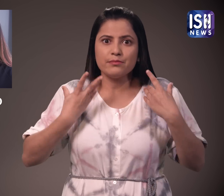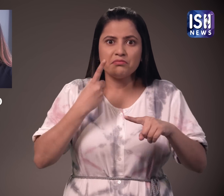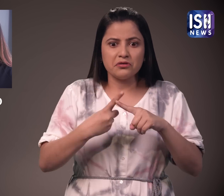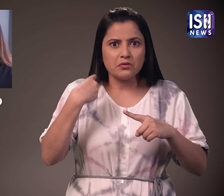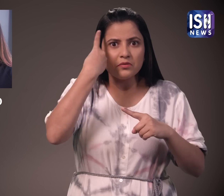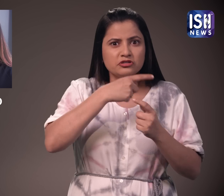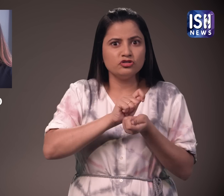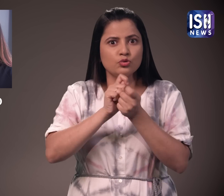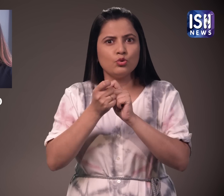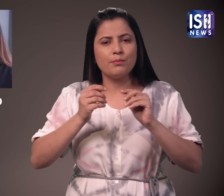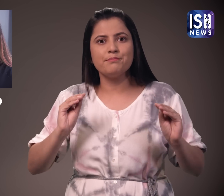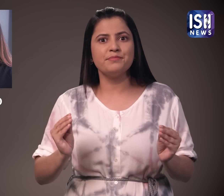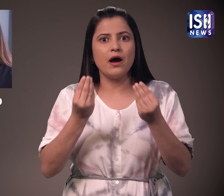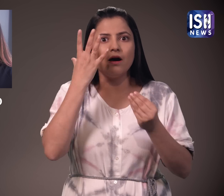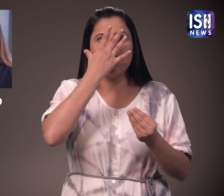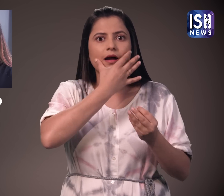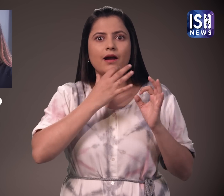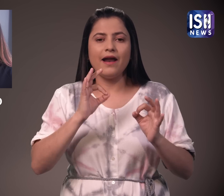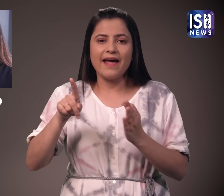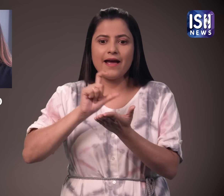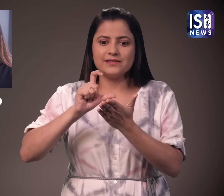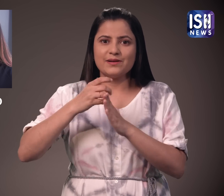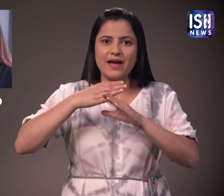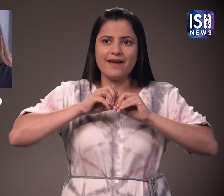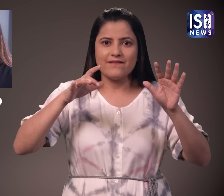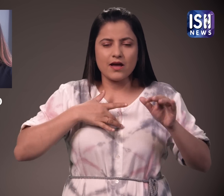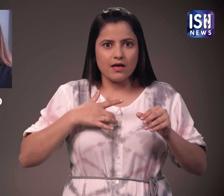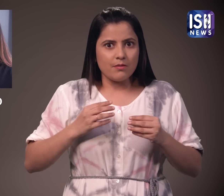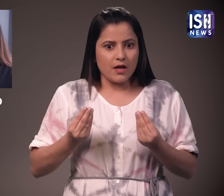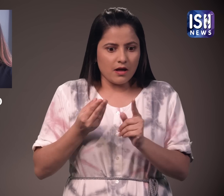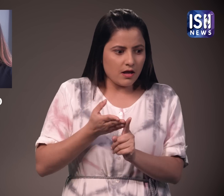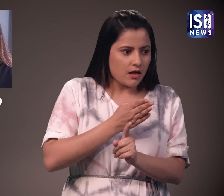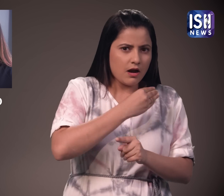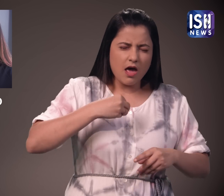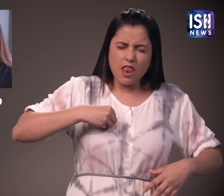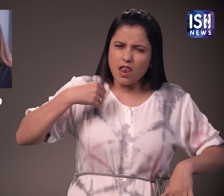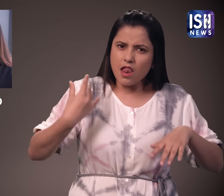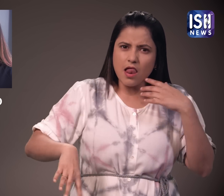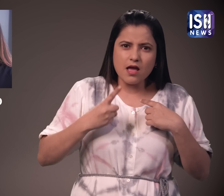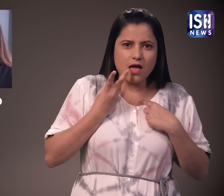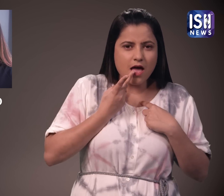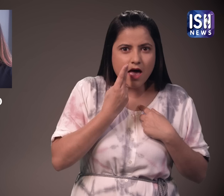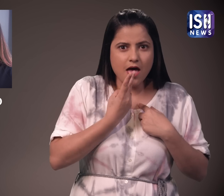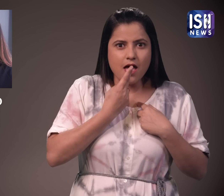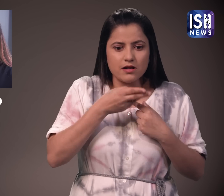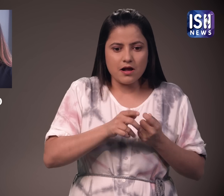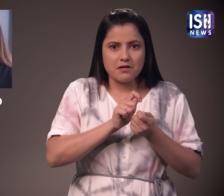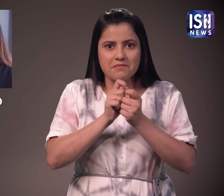उसका चेहरा पूरी तरह बदल गया है भूगलिन अपने ट्रांस्वर्मेशन को सोशल मीडिया पर शेयर करती रहती है